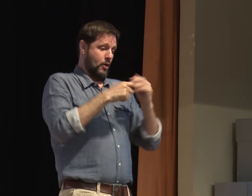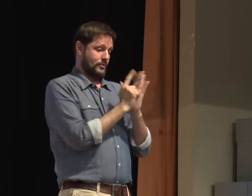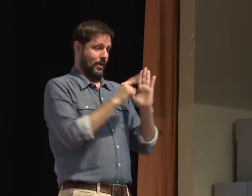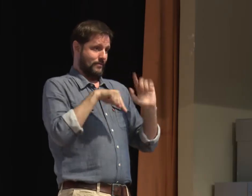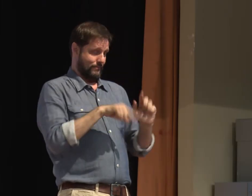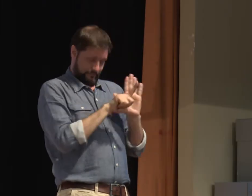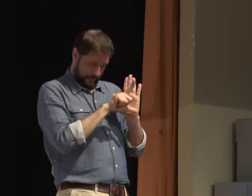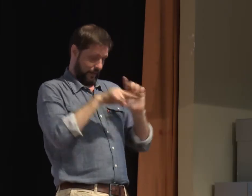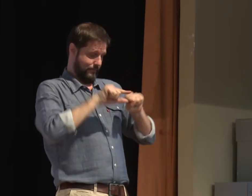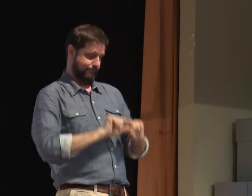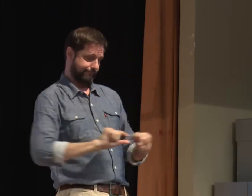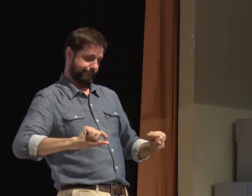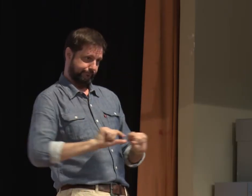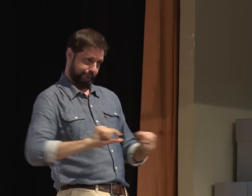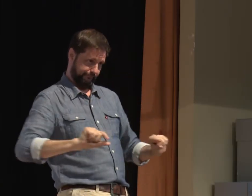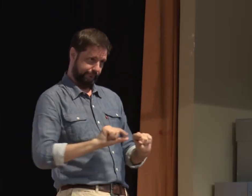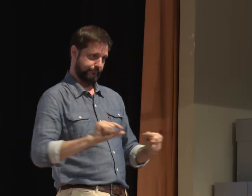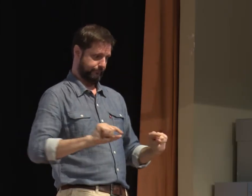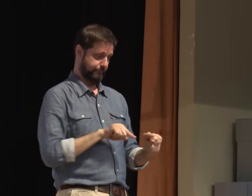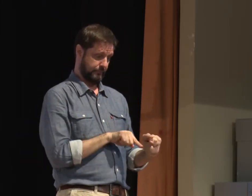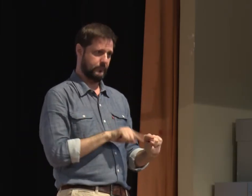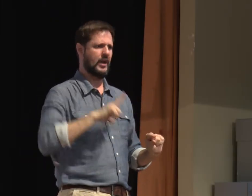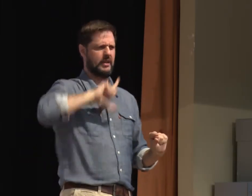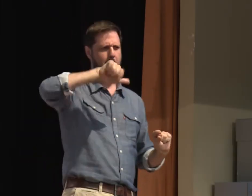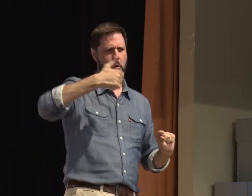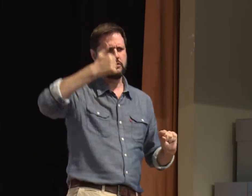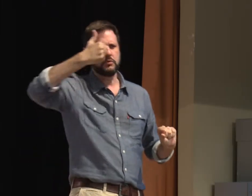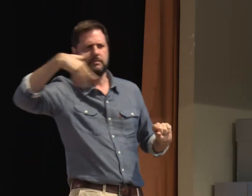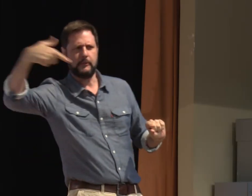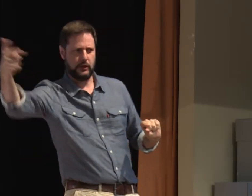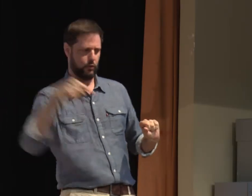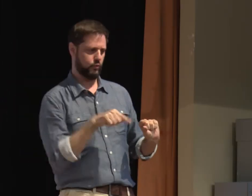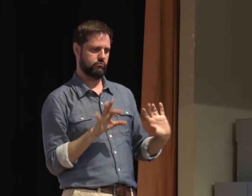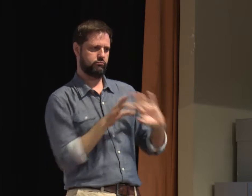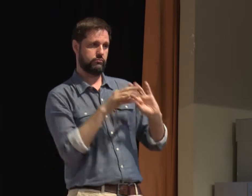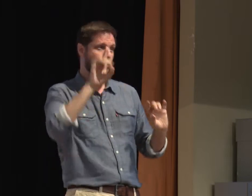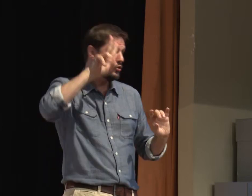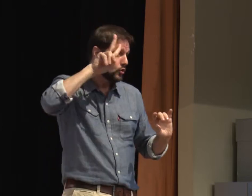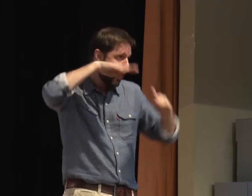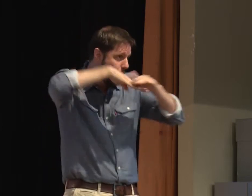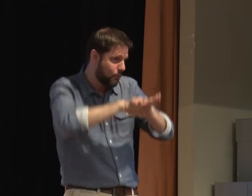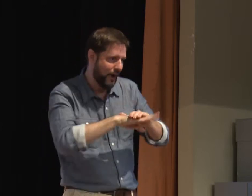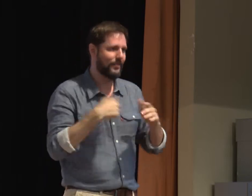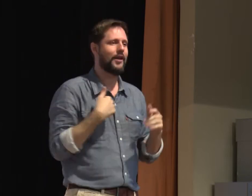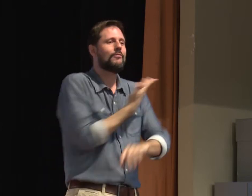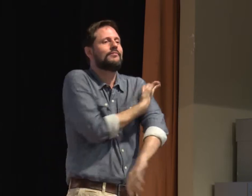L2, né, tem avaliação, mas e a lei lá está falando. Depois eu vou estar explicando melhor sobre isso, né? É só para